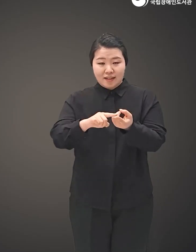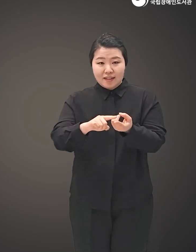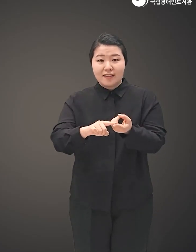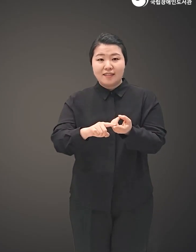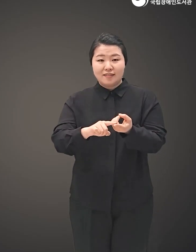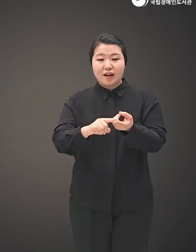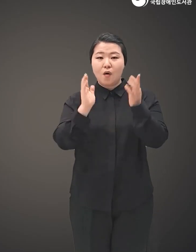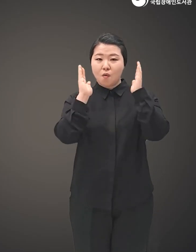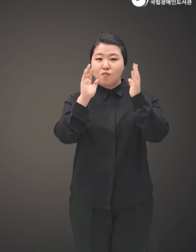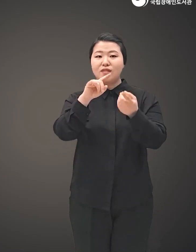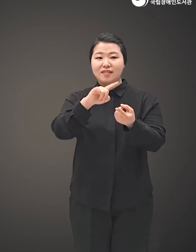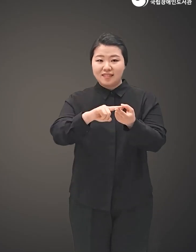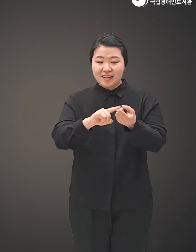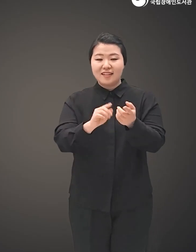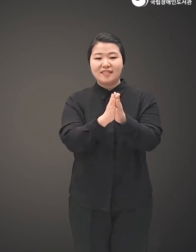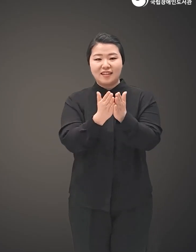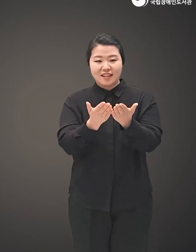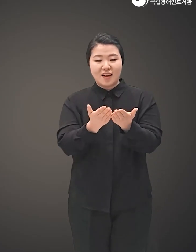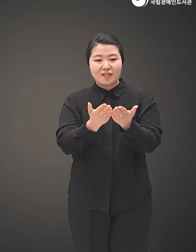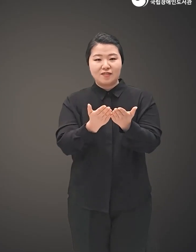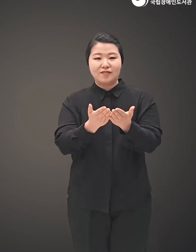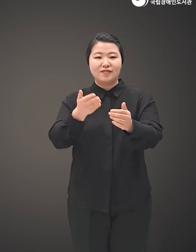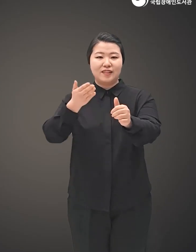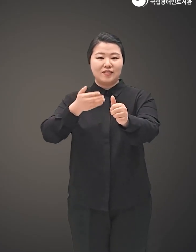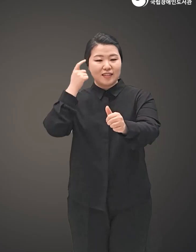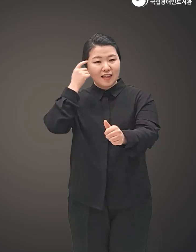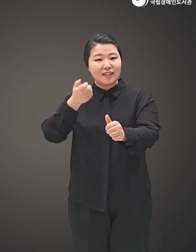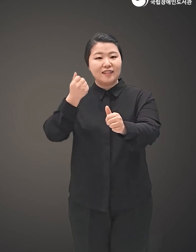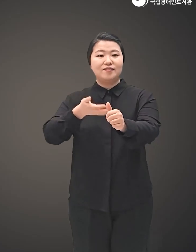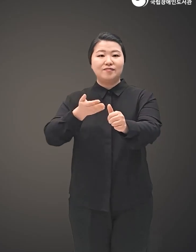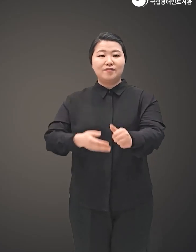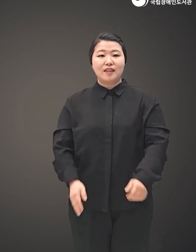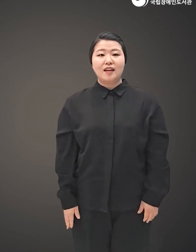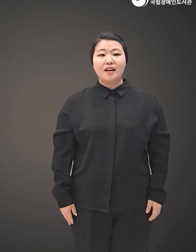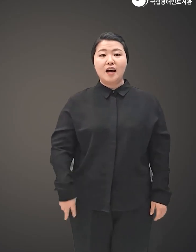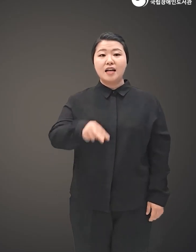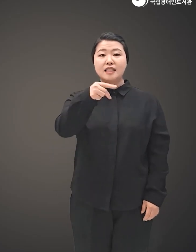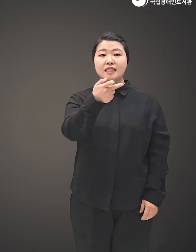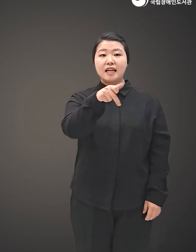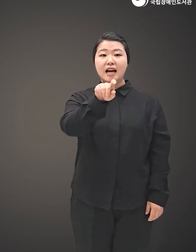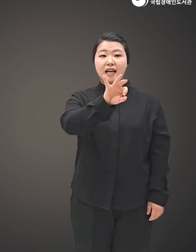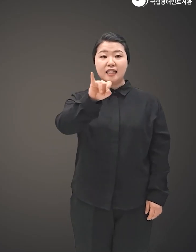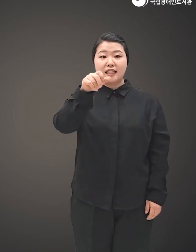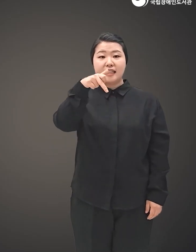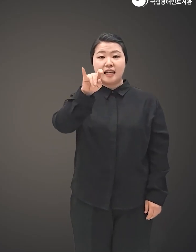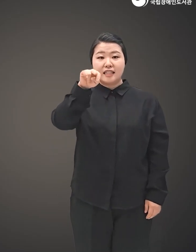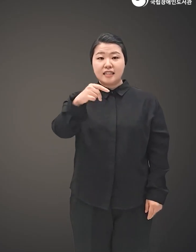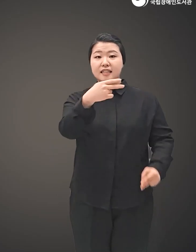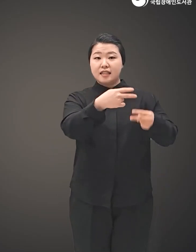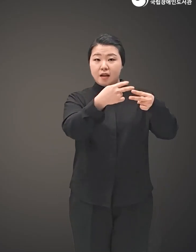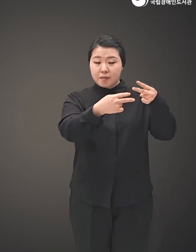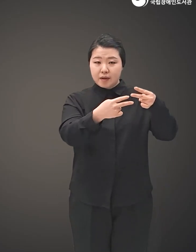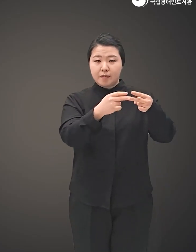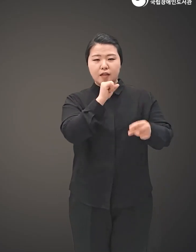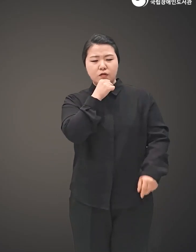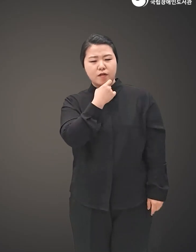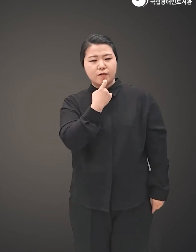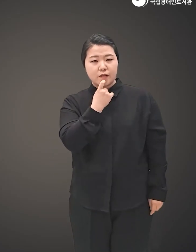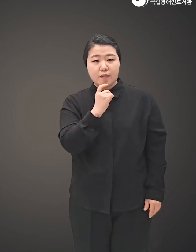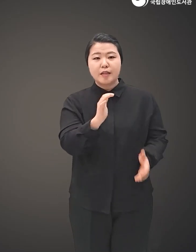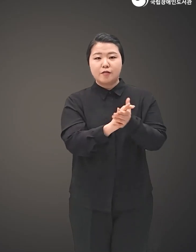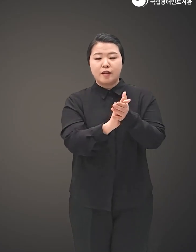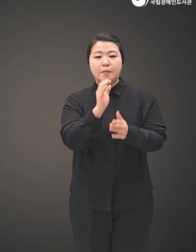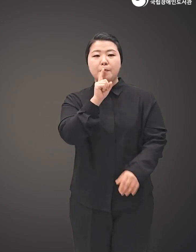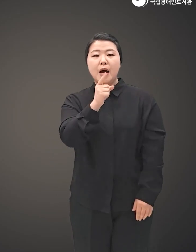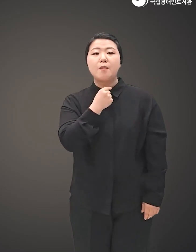공부의 통찰이라고 생각하시면 됩니다. 스카이캣을 예서처럼 성적에 집착하는 친구들에게 하고 싶은 말이